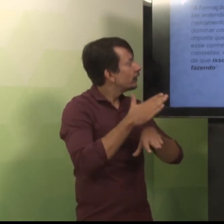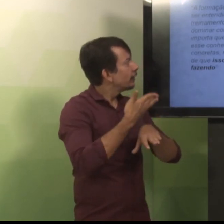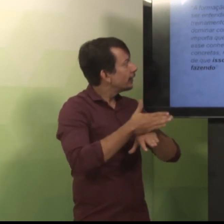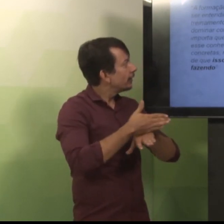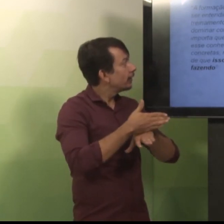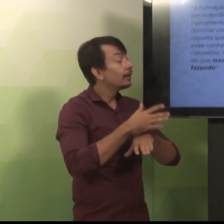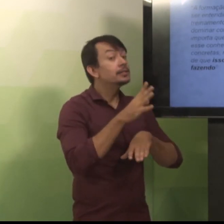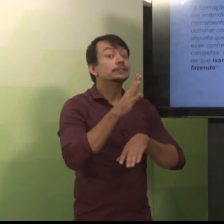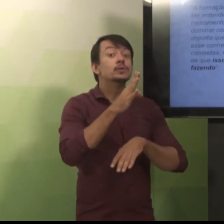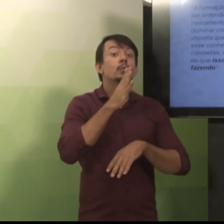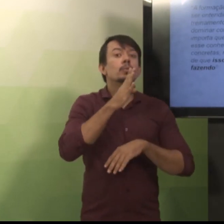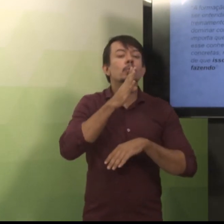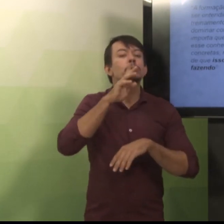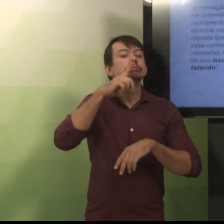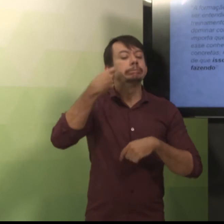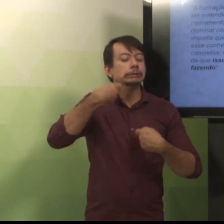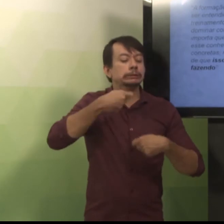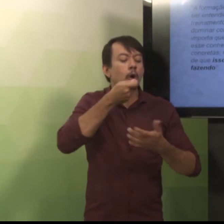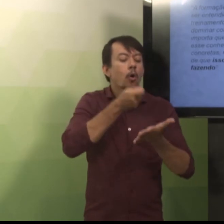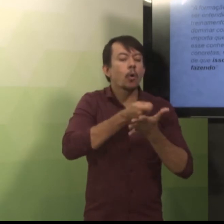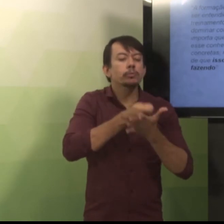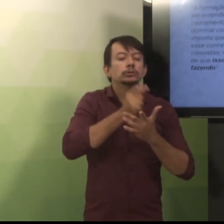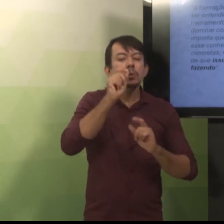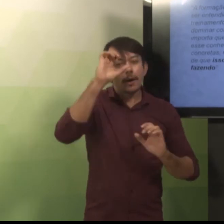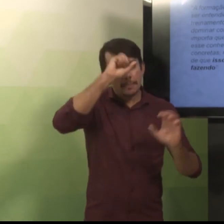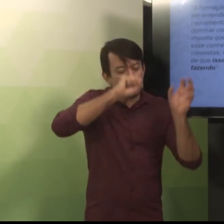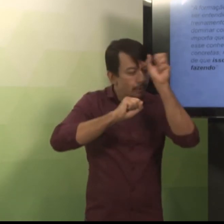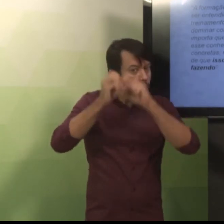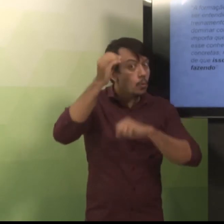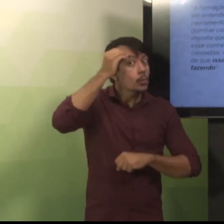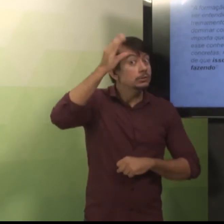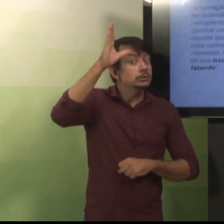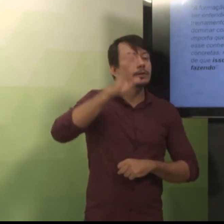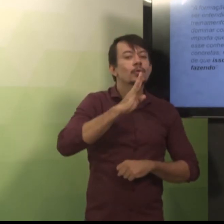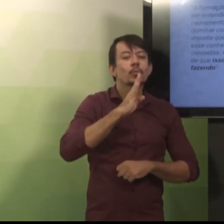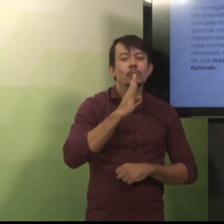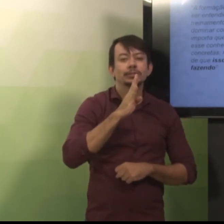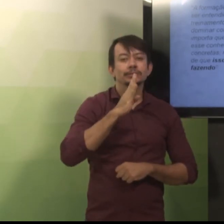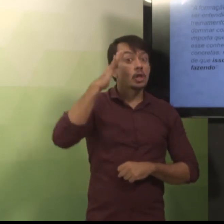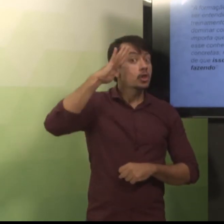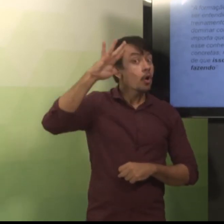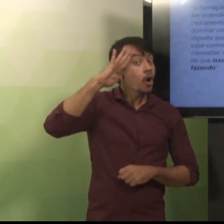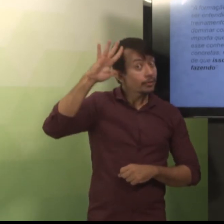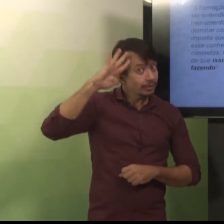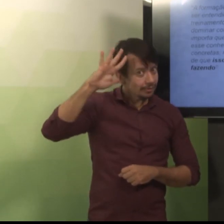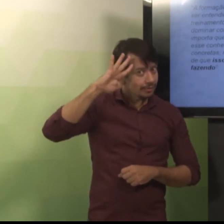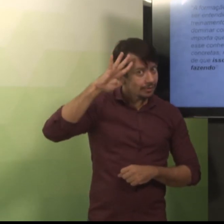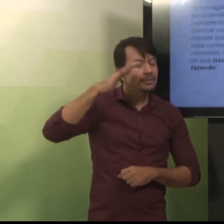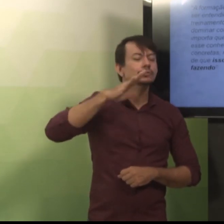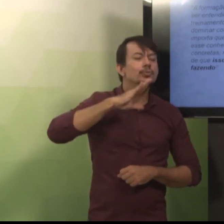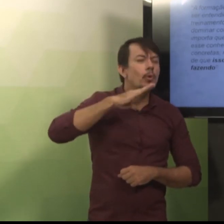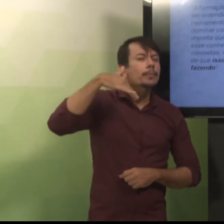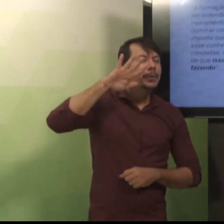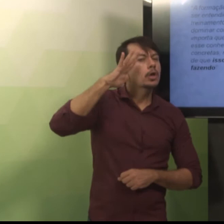é entendida como um processo de treinamento na qual é necessário ter